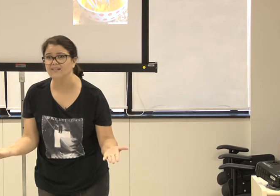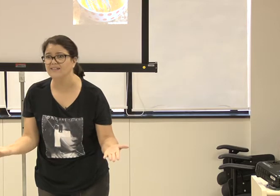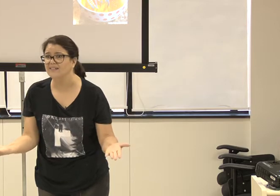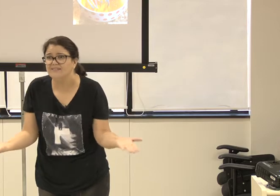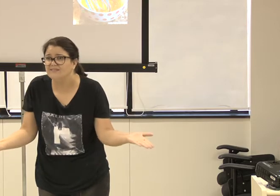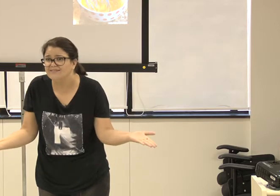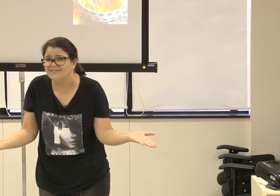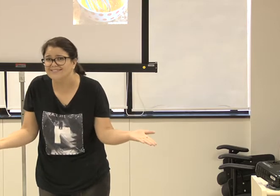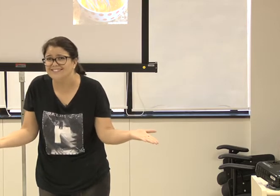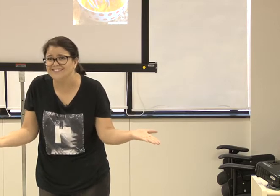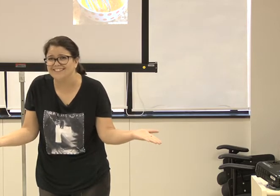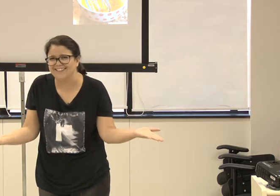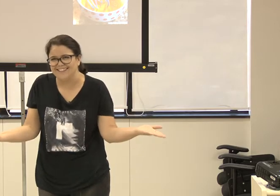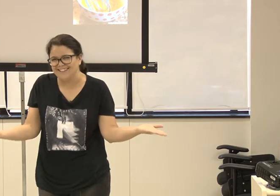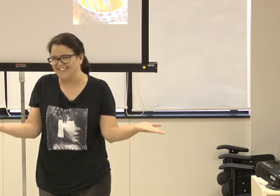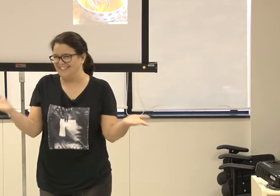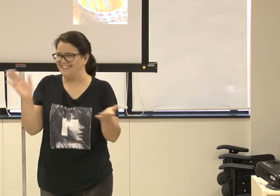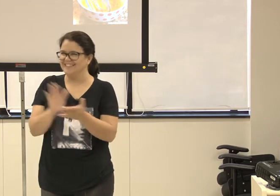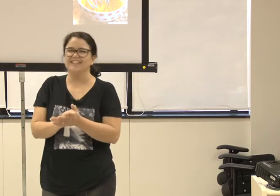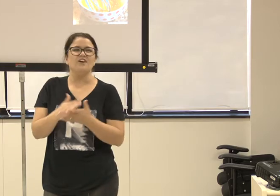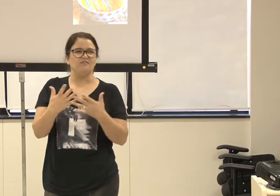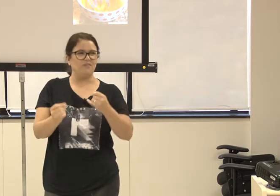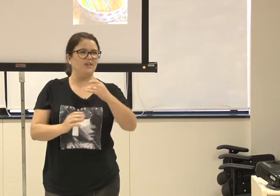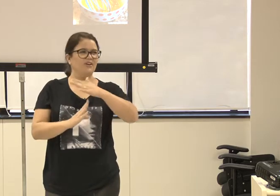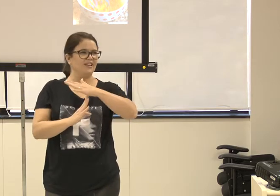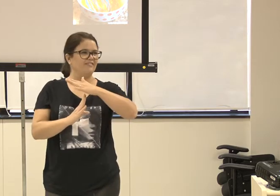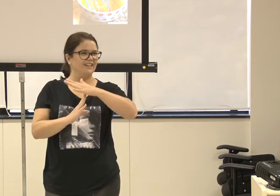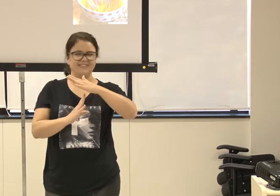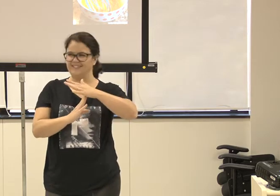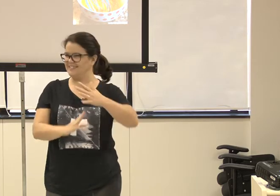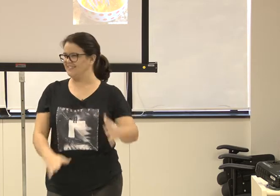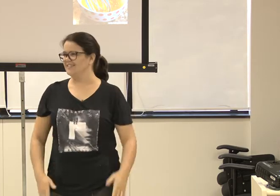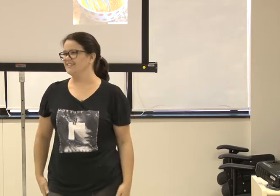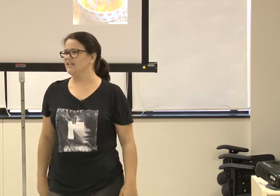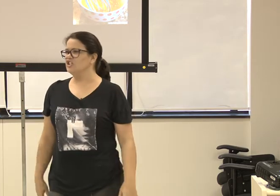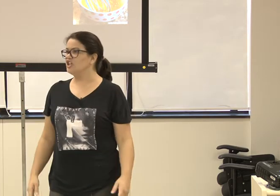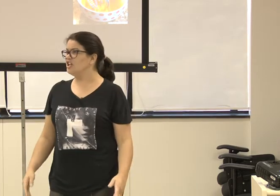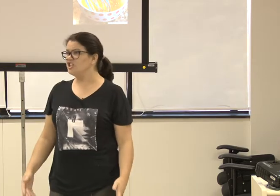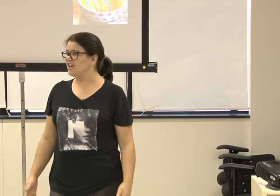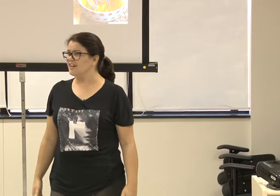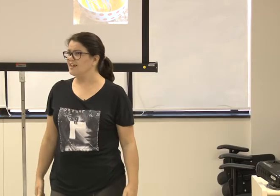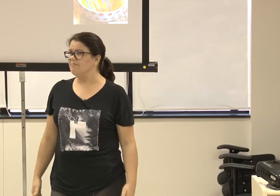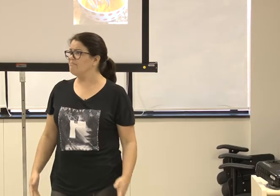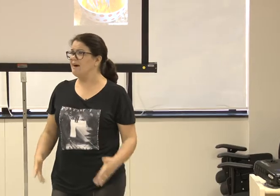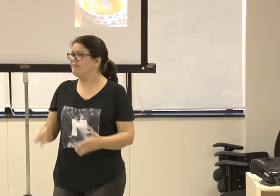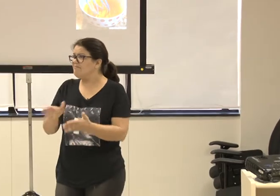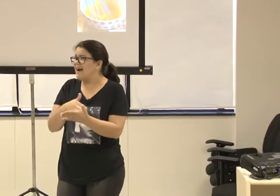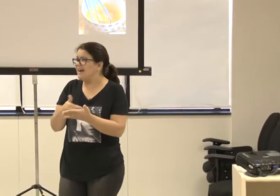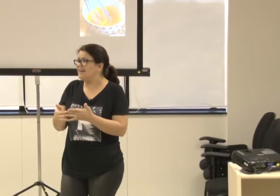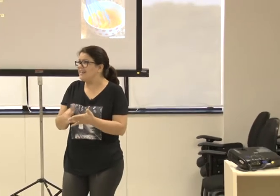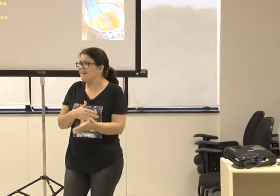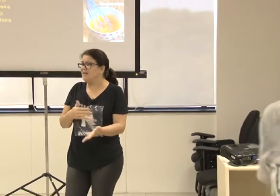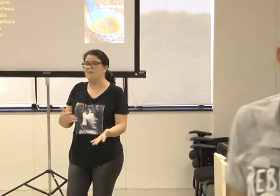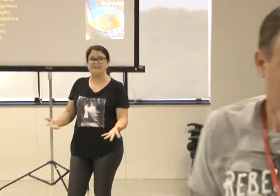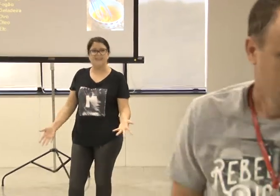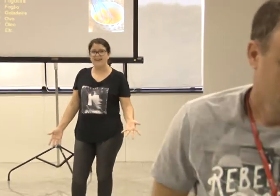não quero acelerar o processo, não. Manteiga é melhor. Vamos dar um intervalo? Gente, margarina,